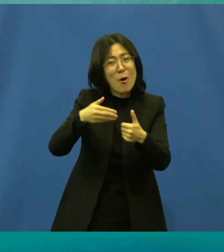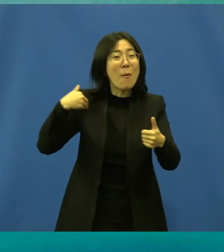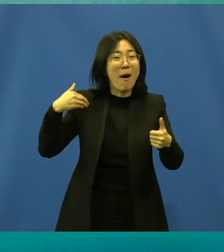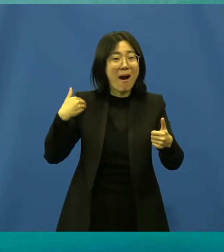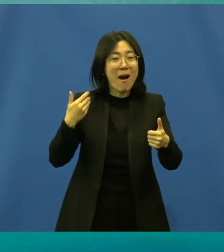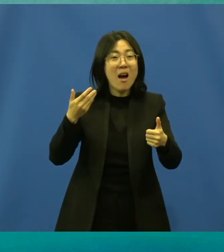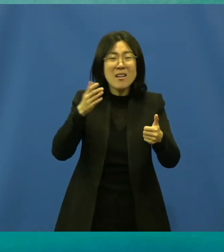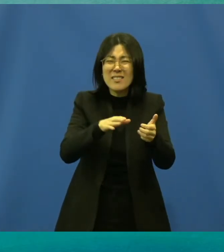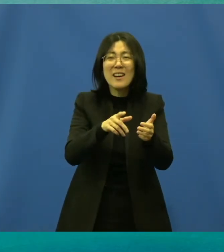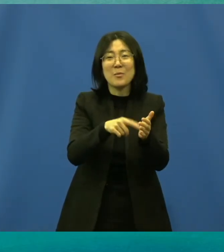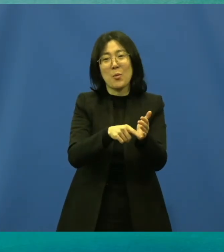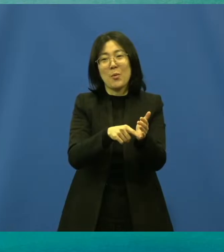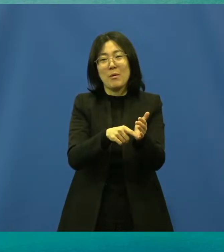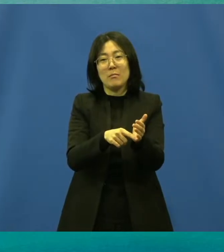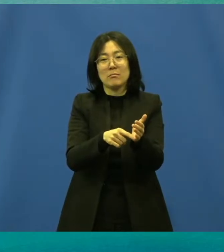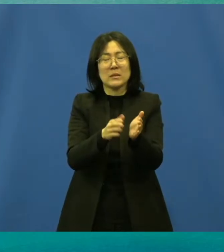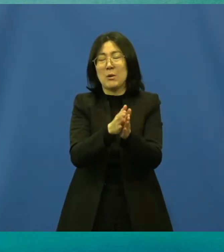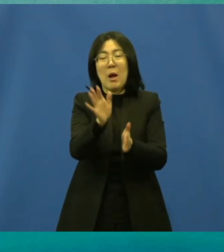그때도 늦었지만